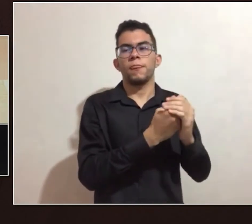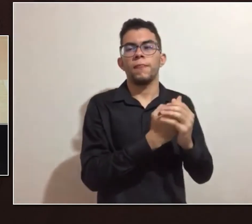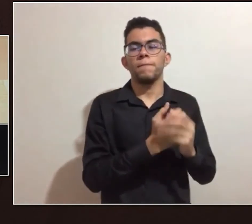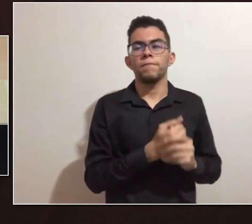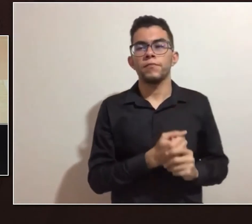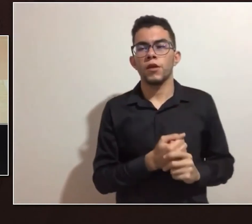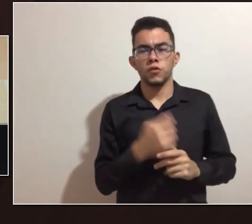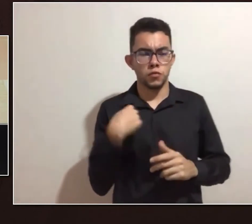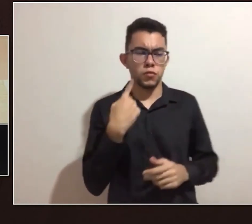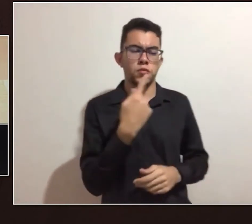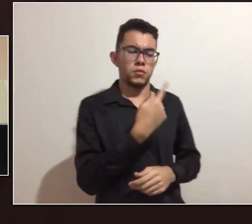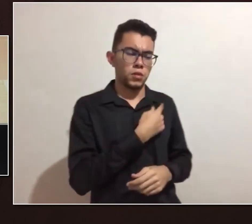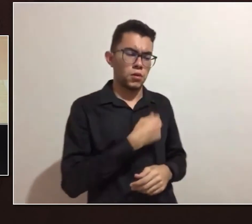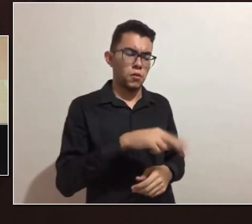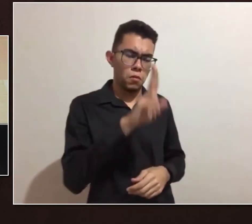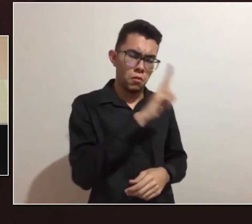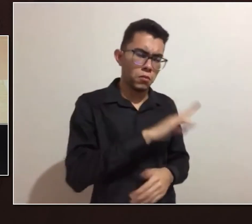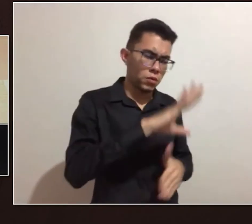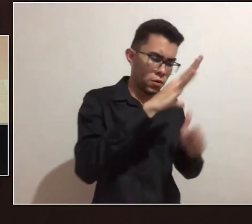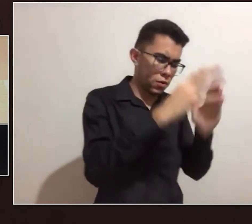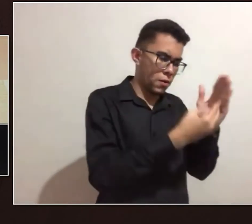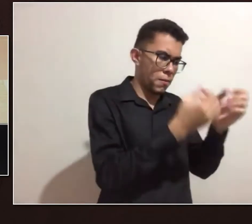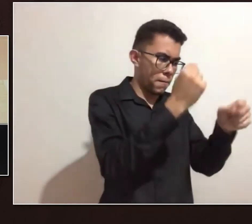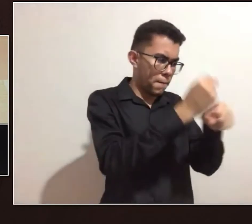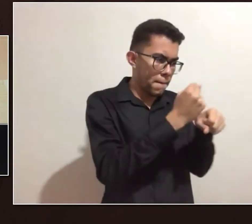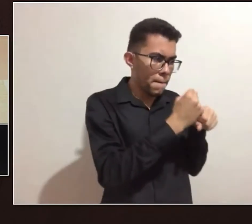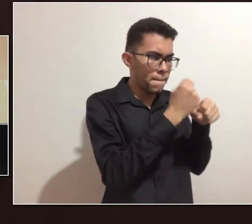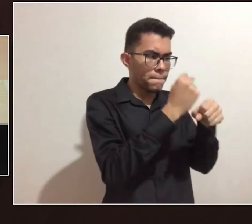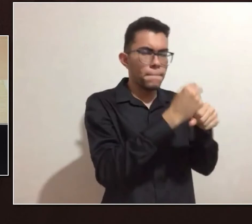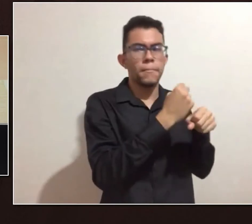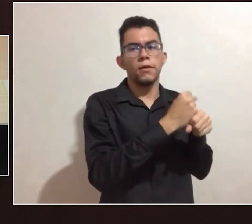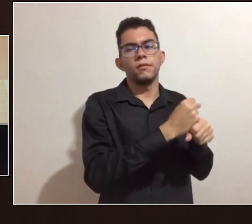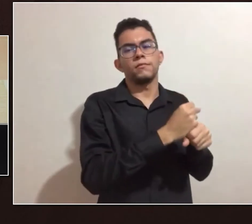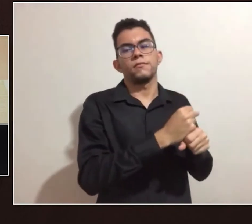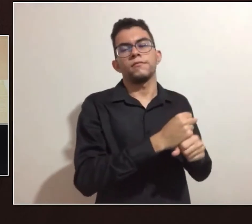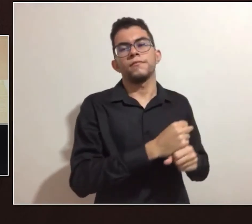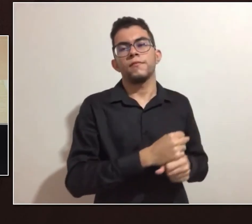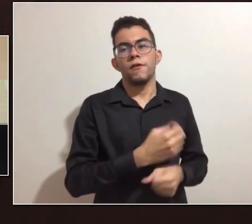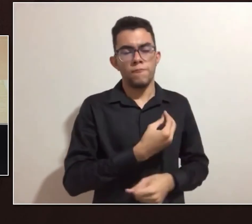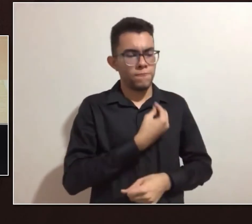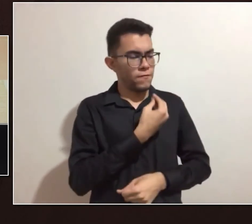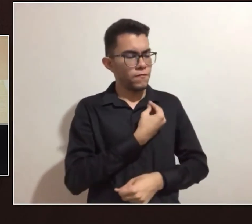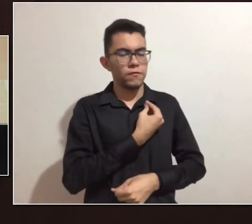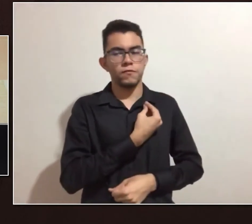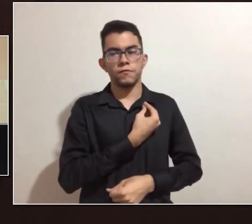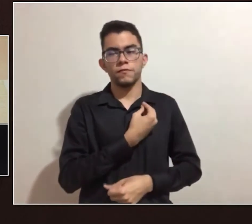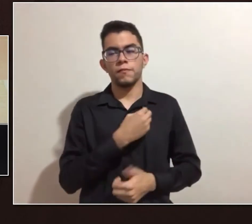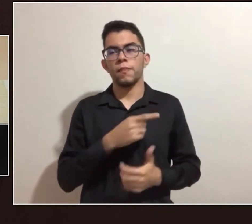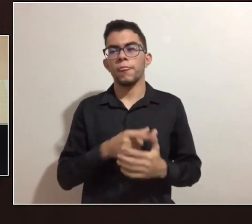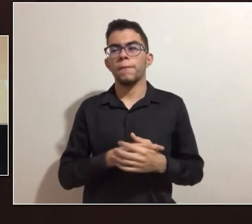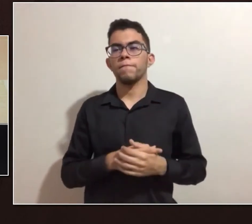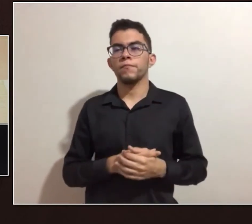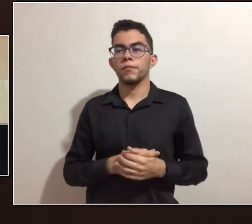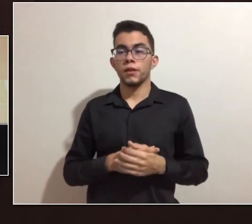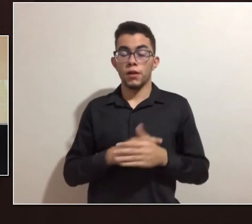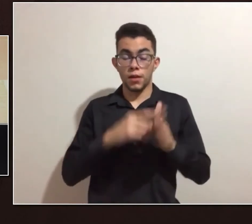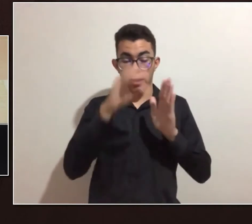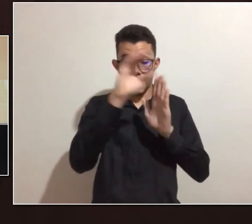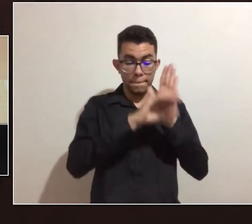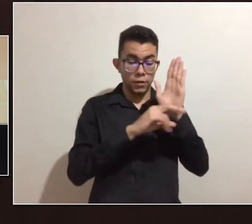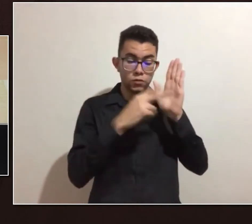somos pedras vivas, pedras que vivem, tá? Então, ó Senhor, capítulo 2 de